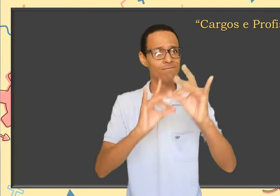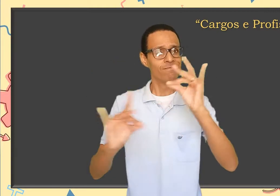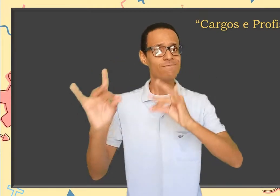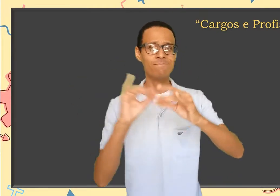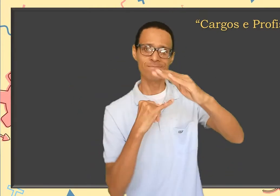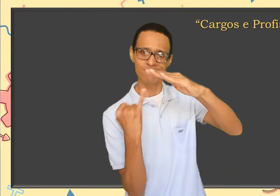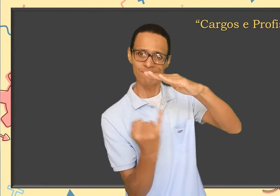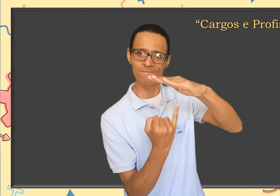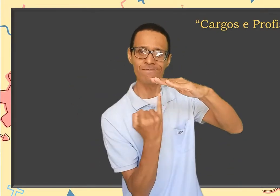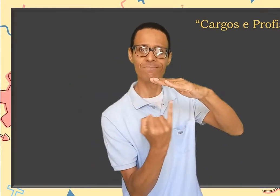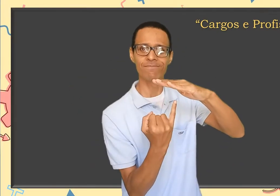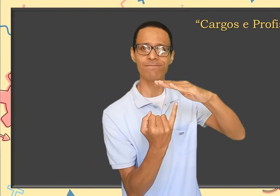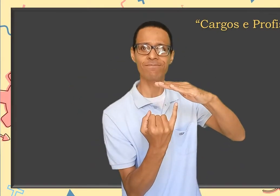contextos informais.